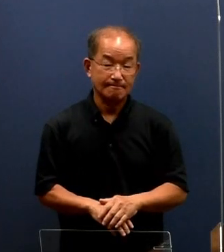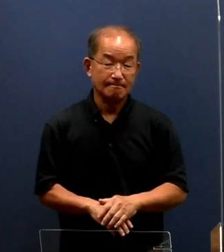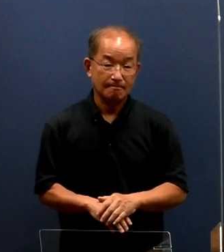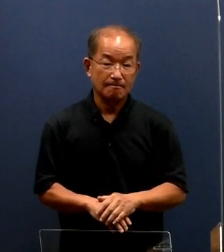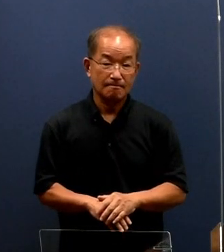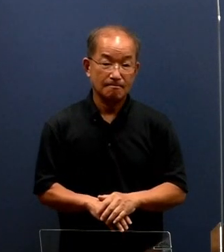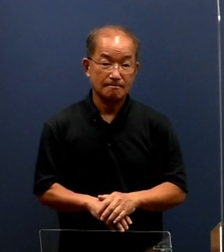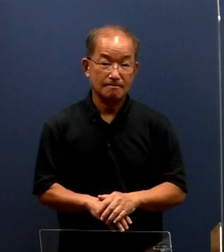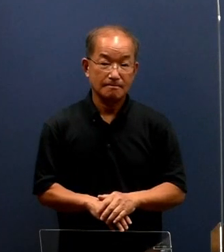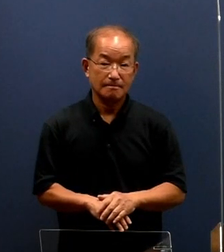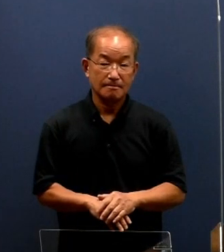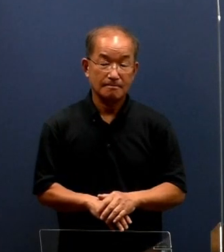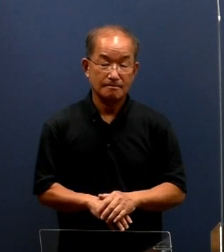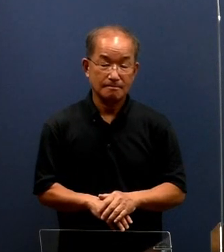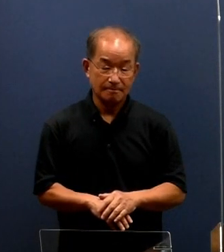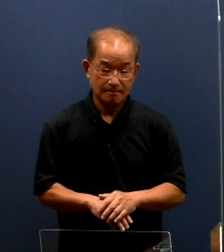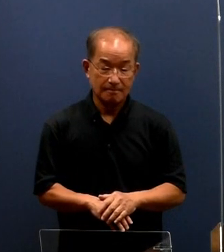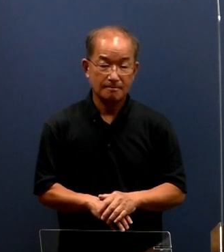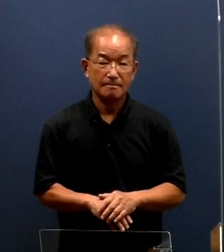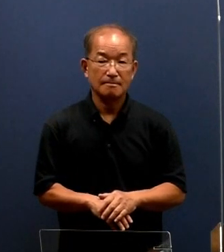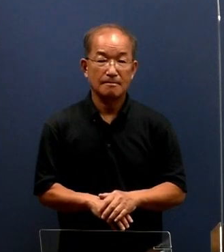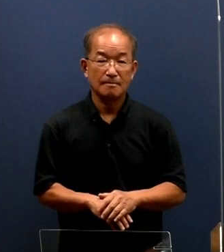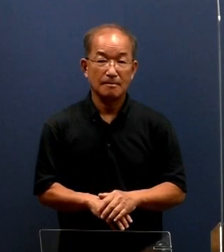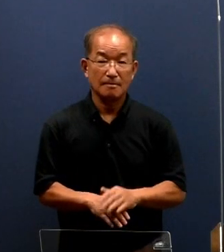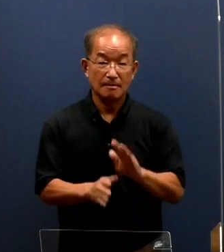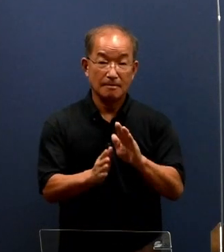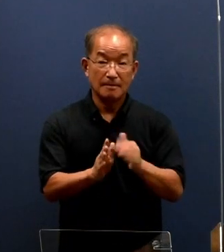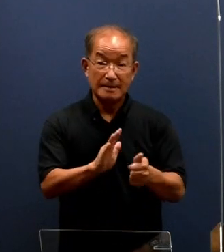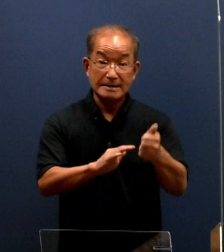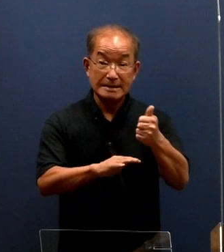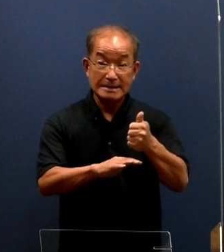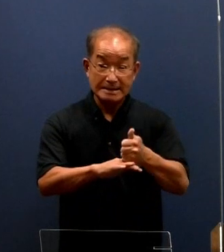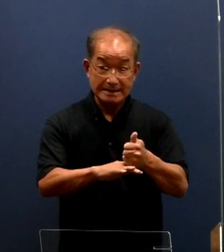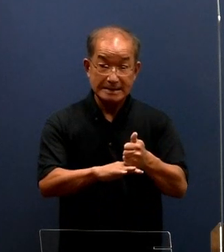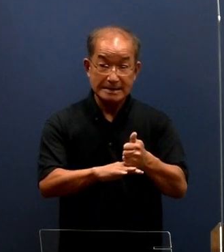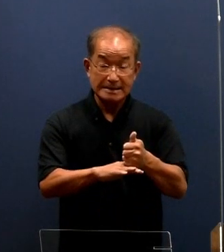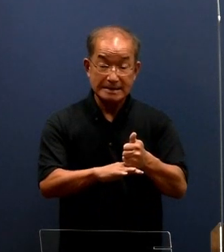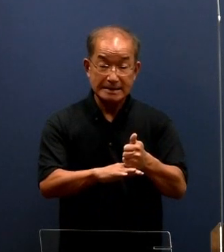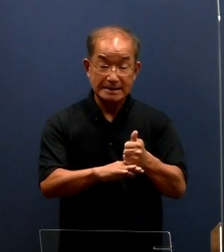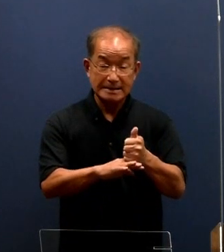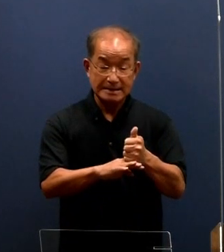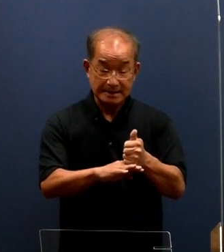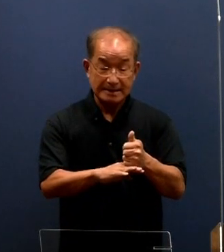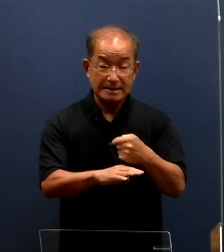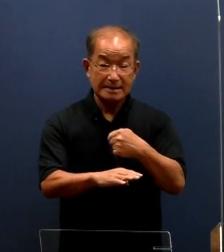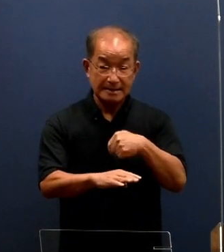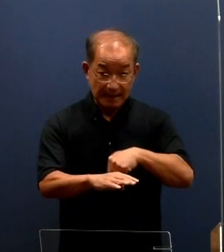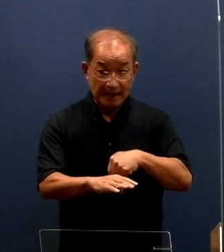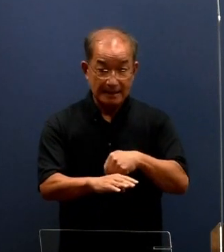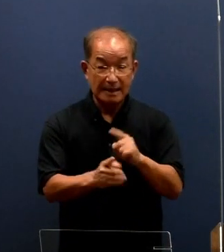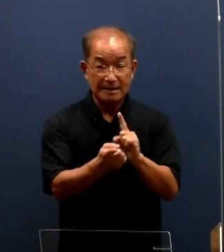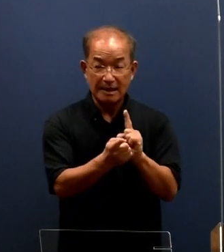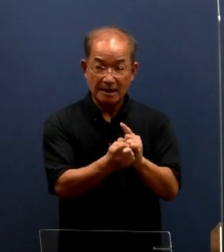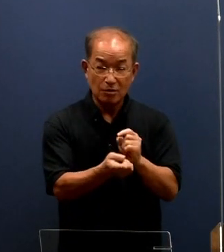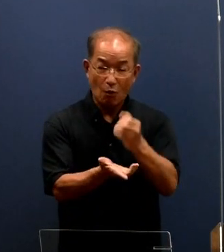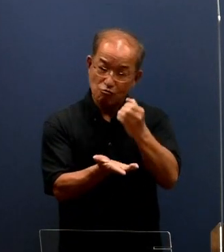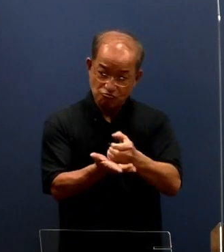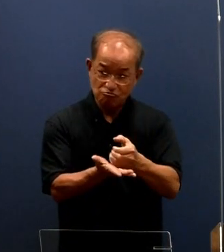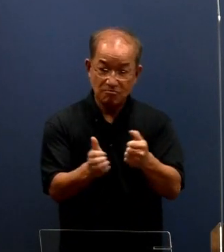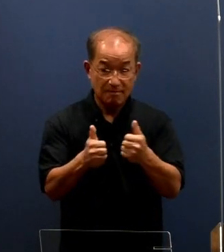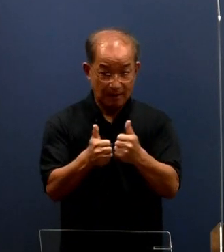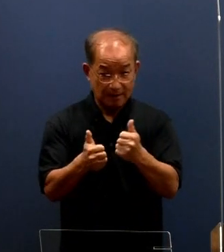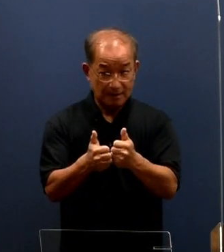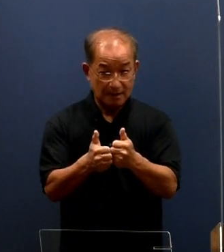時間配分を変えて、おそらく知事会議ですけど、知事会議の中で対策本部会議を開かなきゃいけないような状況になっているかもしれません